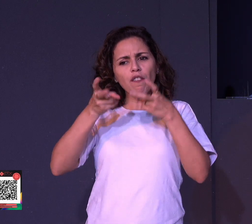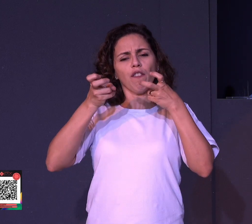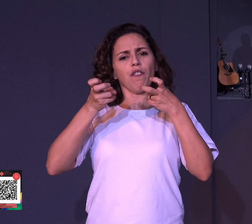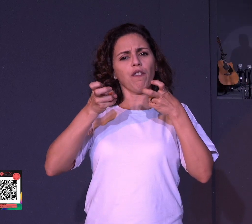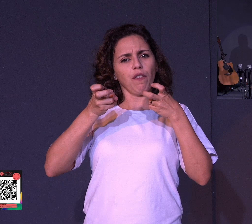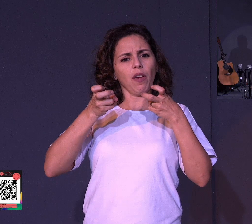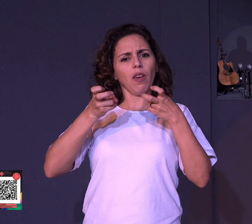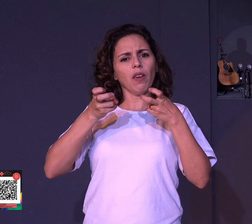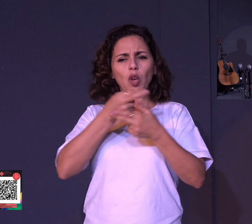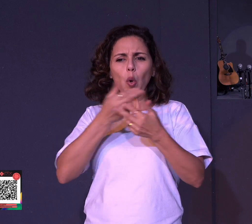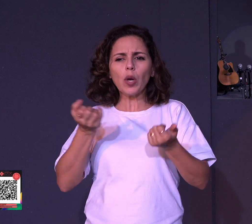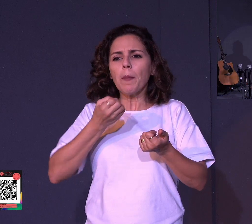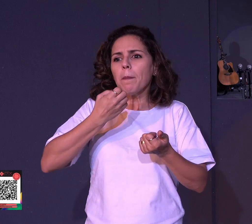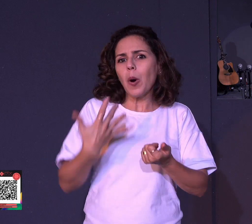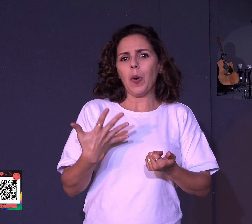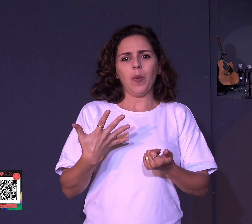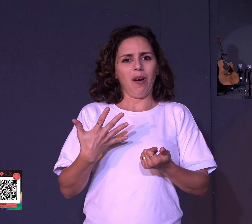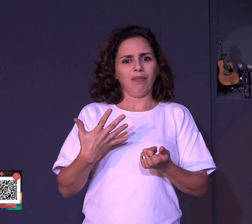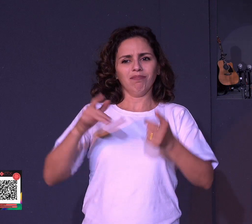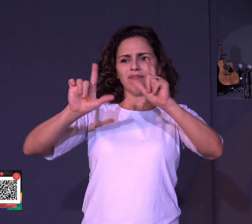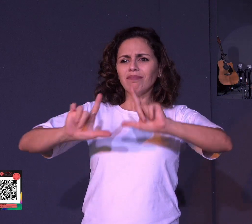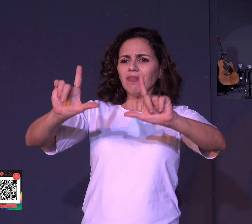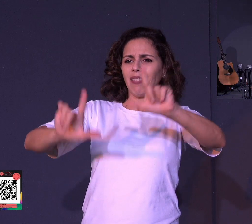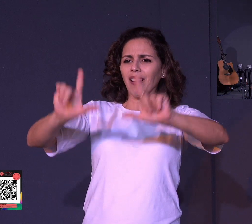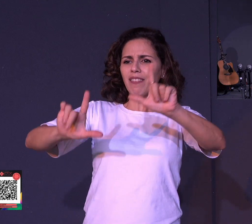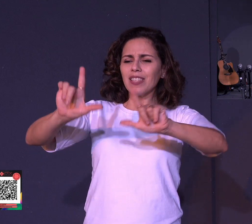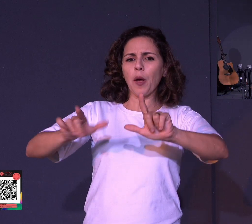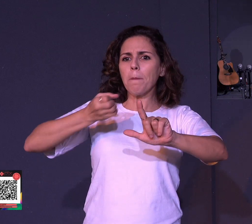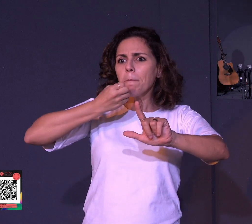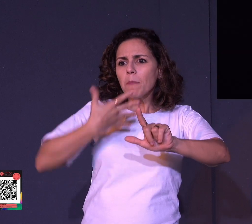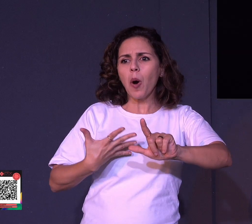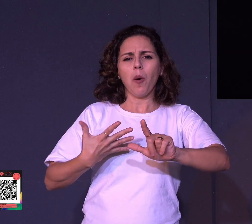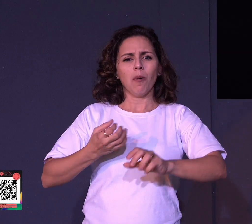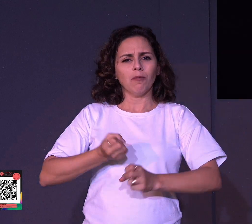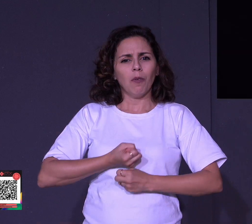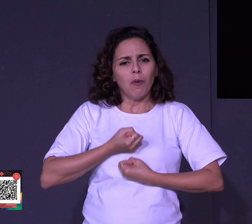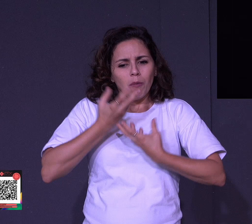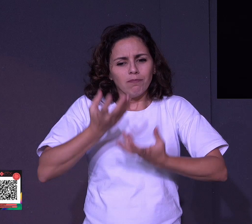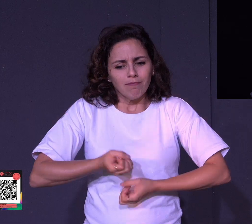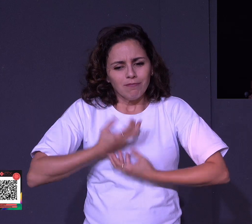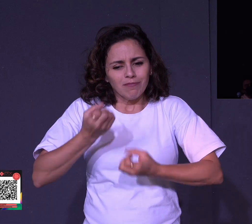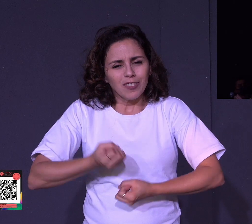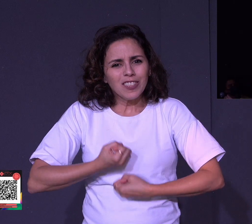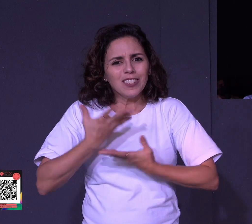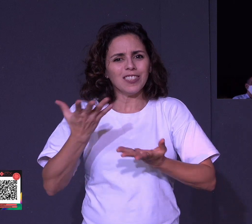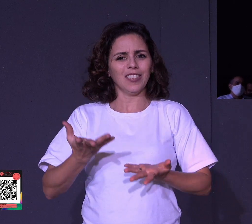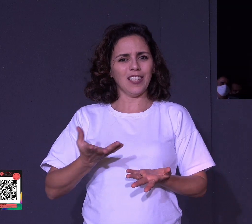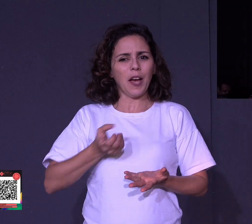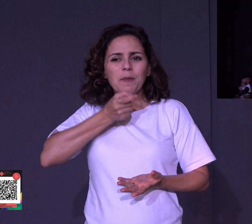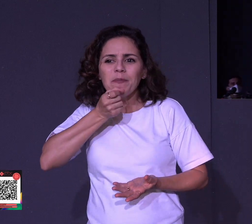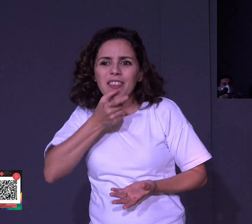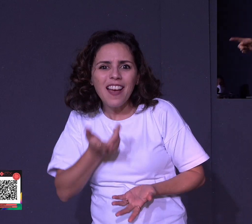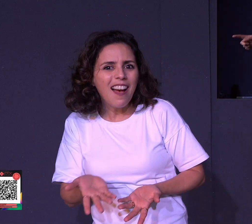Teus filhos acordarem ao som de louvores que enaltecem e glorificam o nosso Deus. Porque Deus